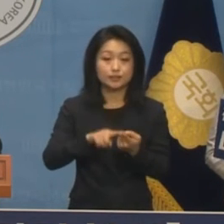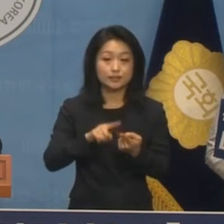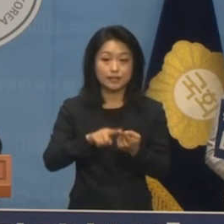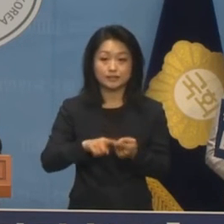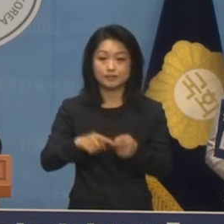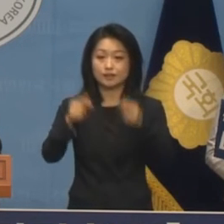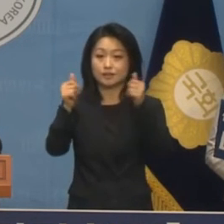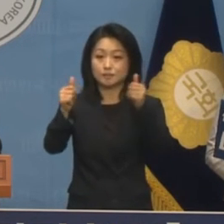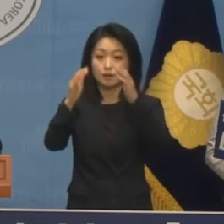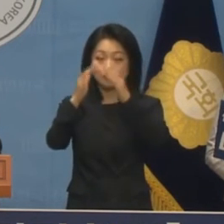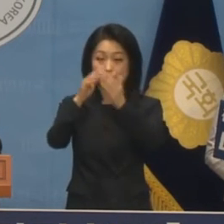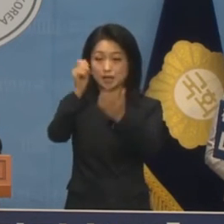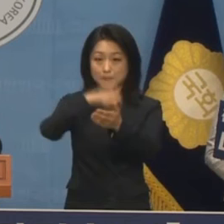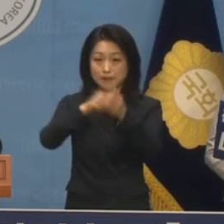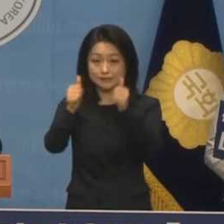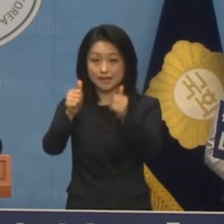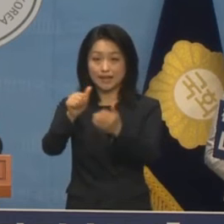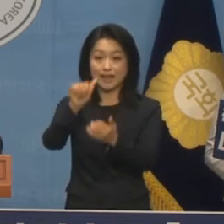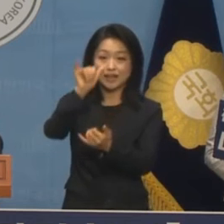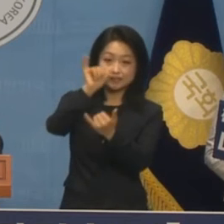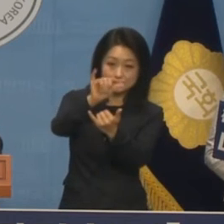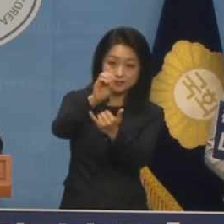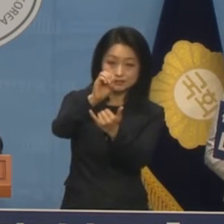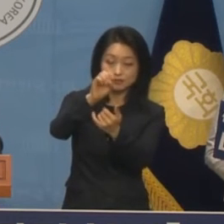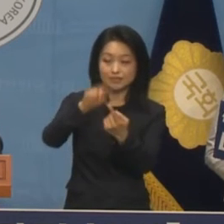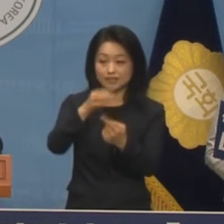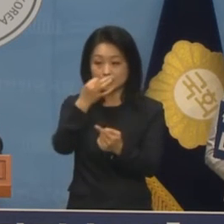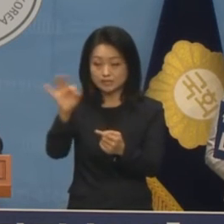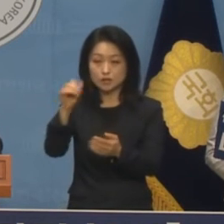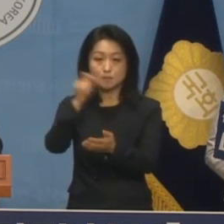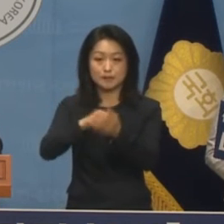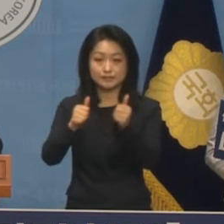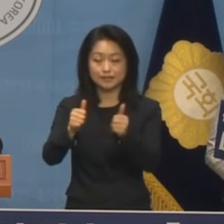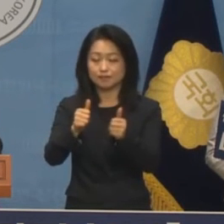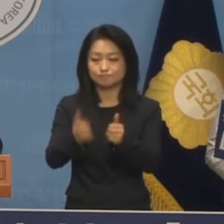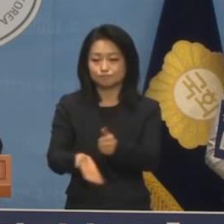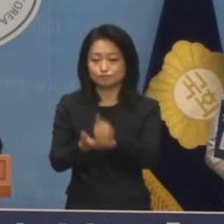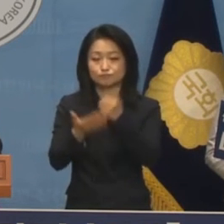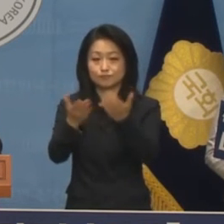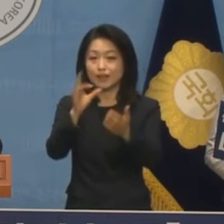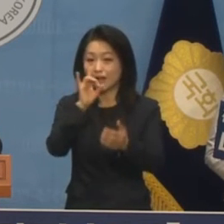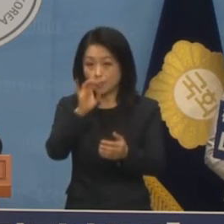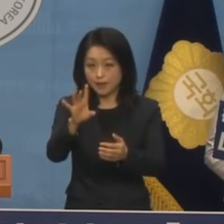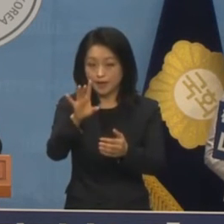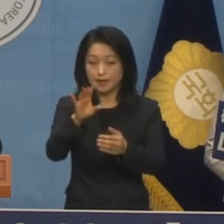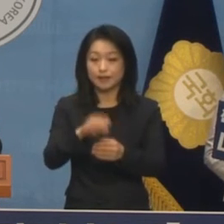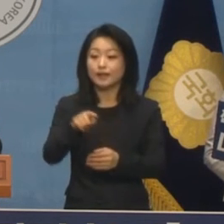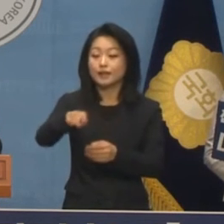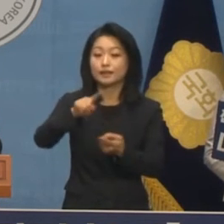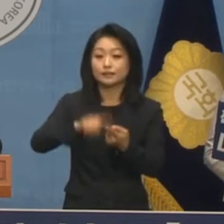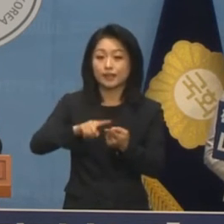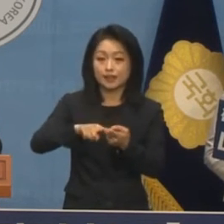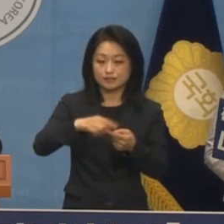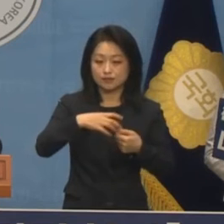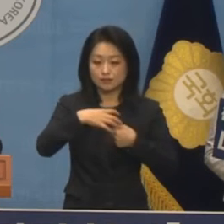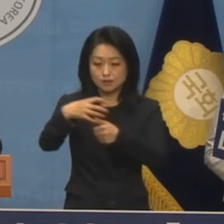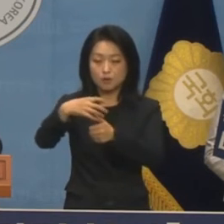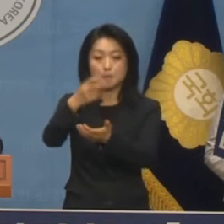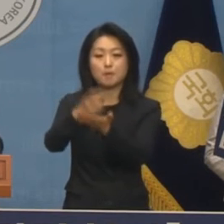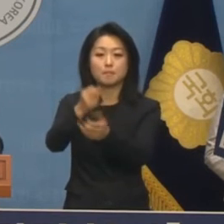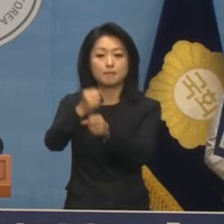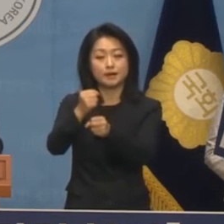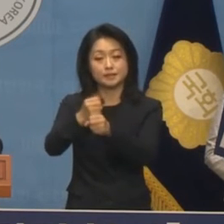사법부에 침투하는 것에 많은 우려가 있습니다. 먼저 젠더 이데올로기를 실현시키는데 사법부의 실질적 입법행위가 악용된다는